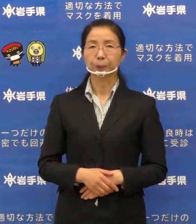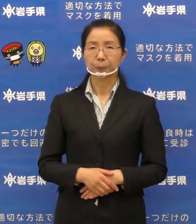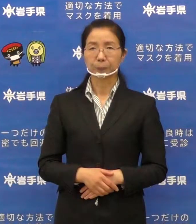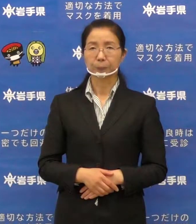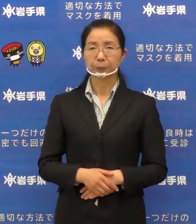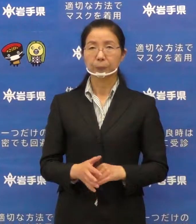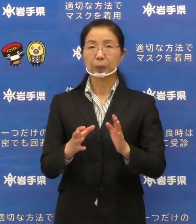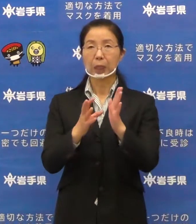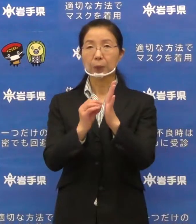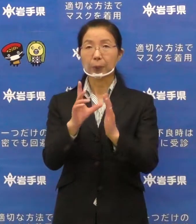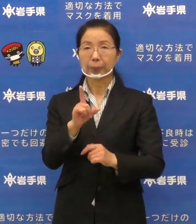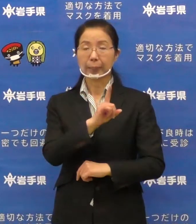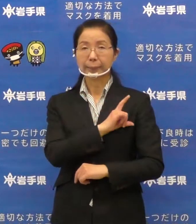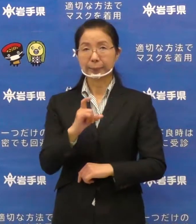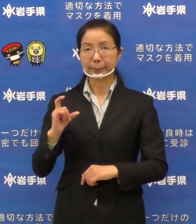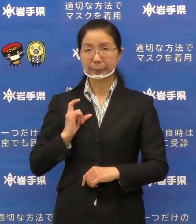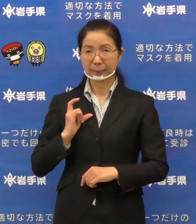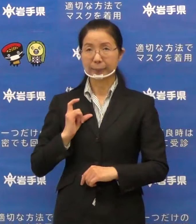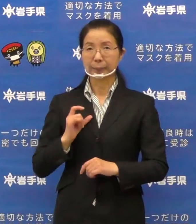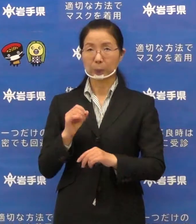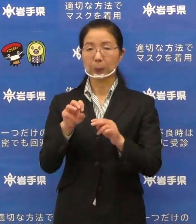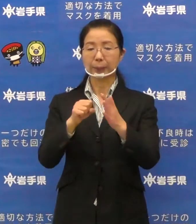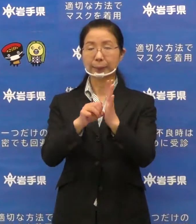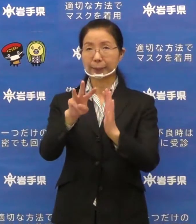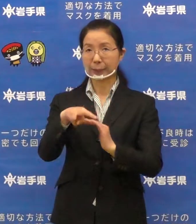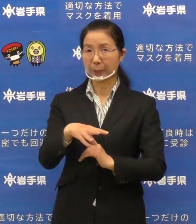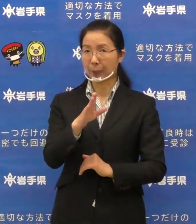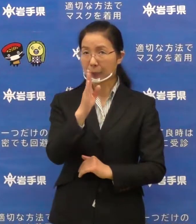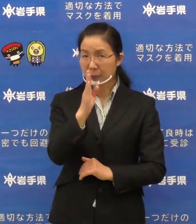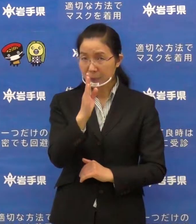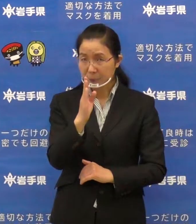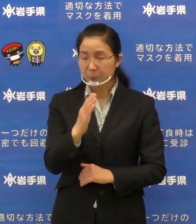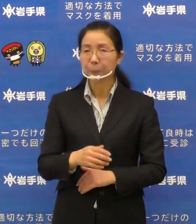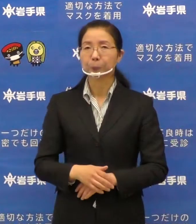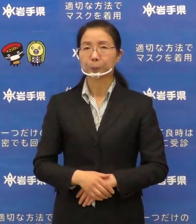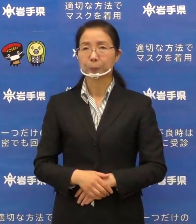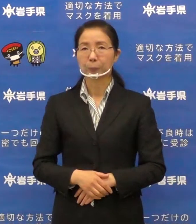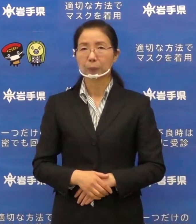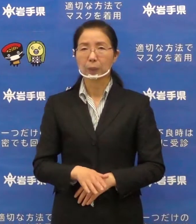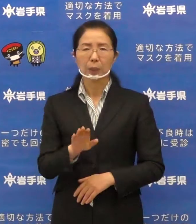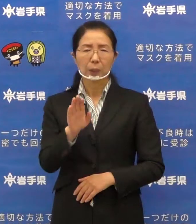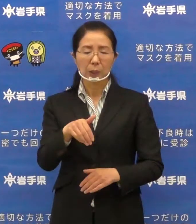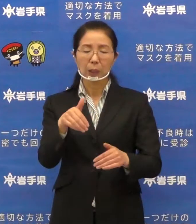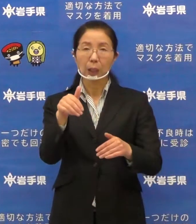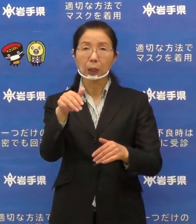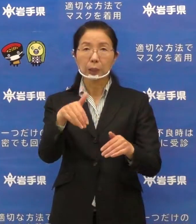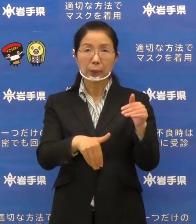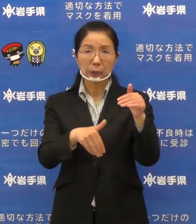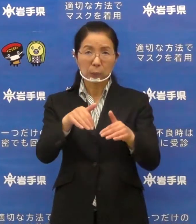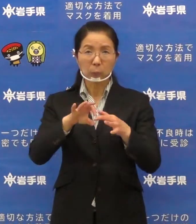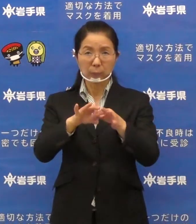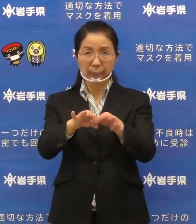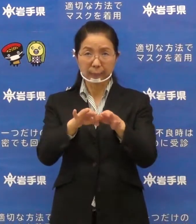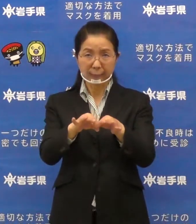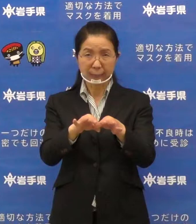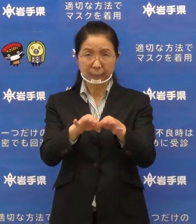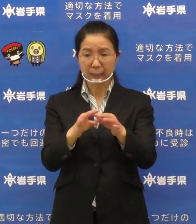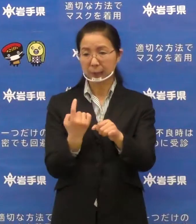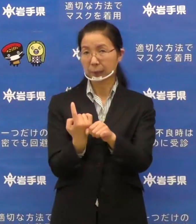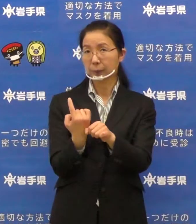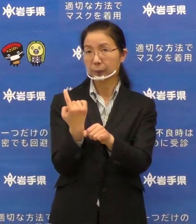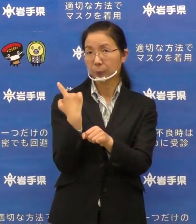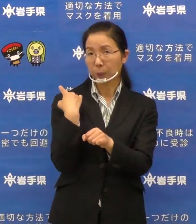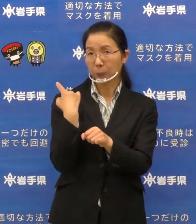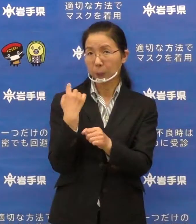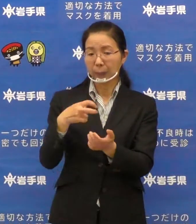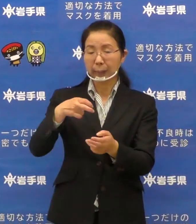岩手日日新聞社の石川です。よろしくお願いします。はい、すみません、話が変わって衆院選の関係なんですけれども、 はい、 昨日ですね、